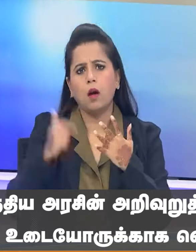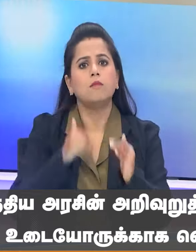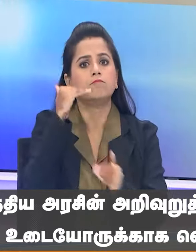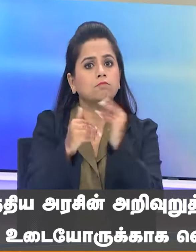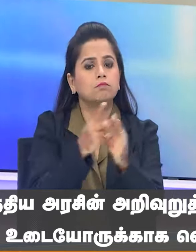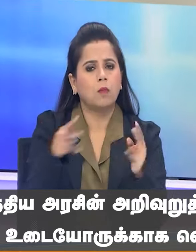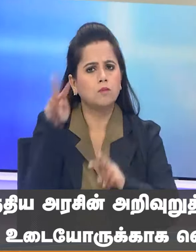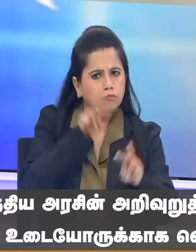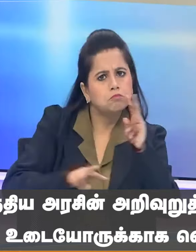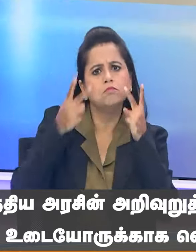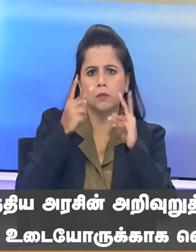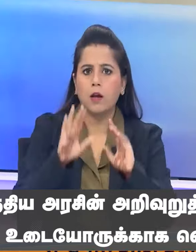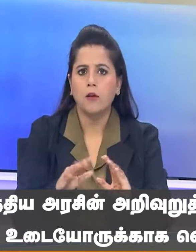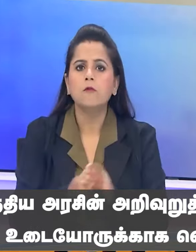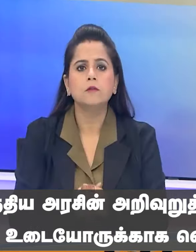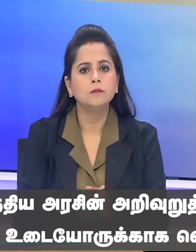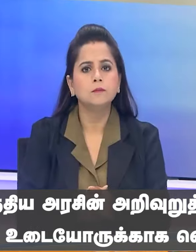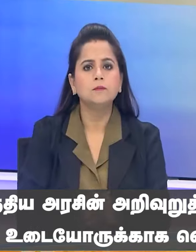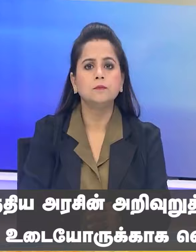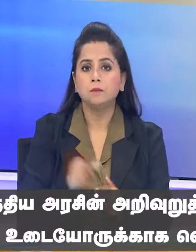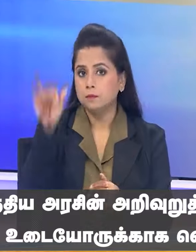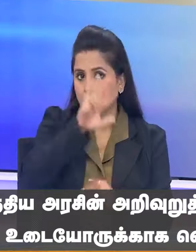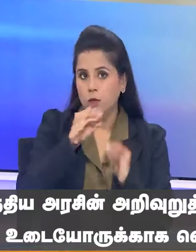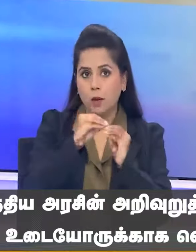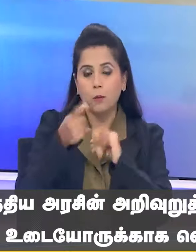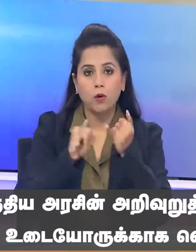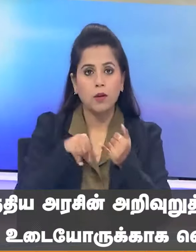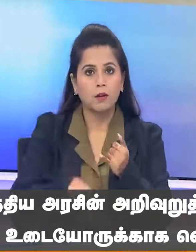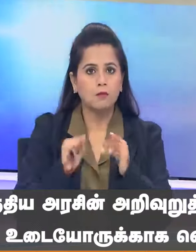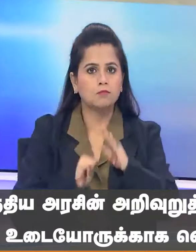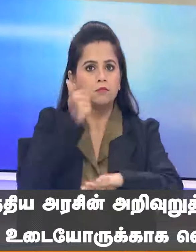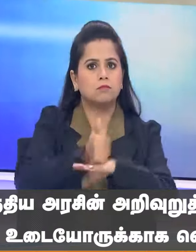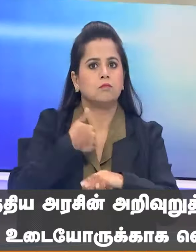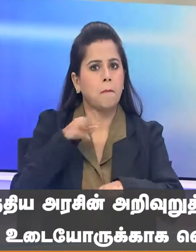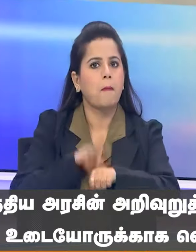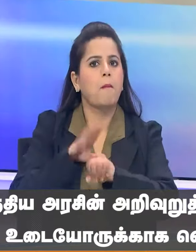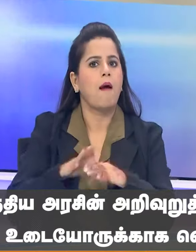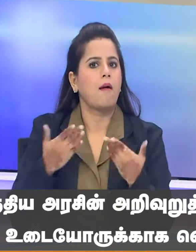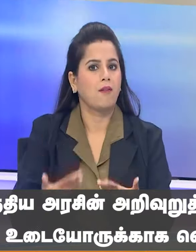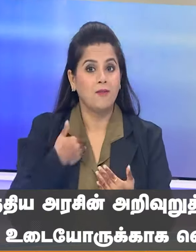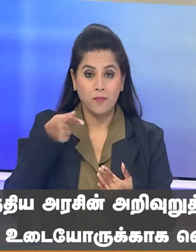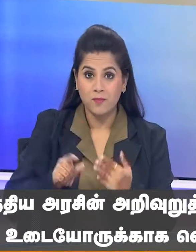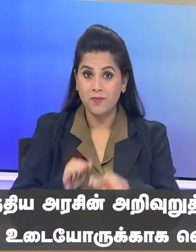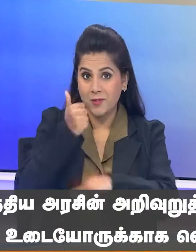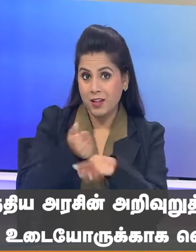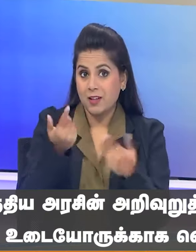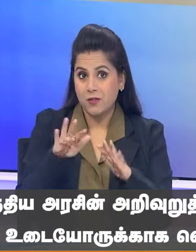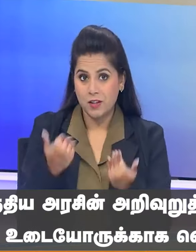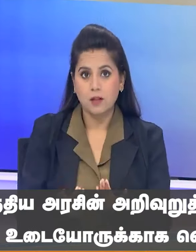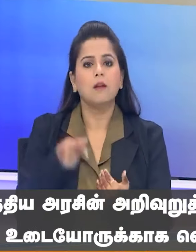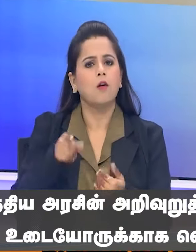भी आकलन किया जाएगा भारत ब्रिक्स का संस्थापक सदस्य है और इसकी स्थापना के बाद से